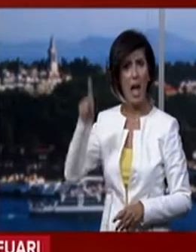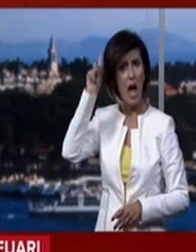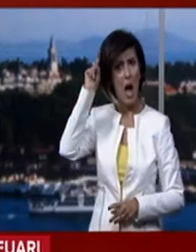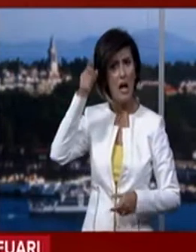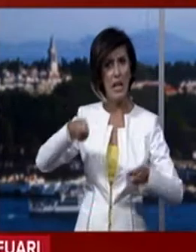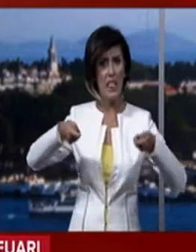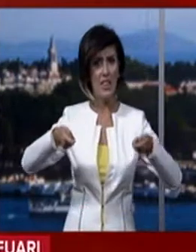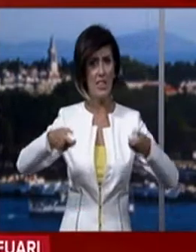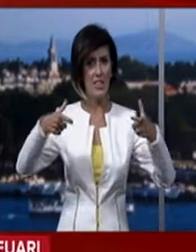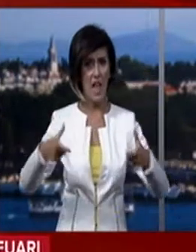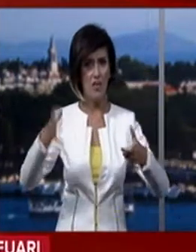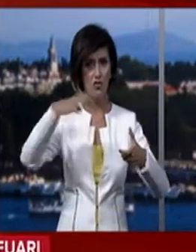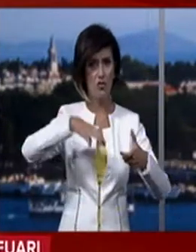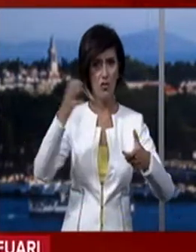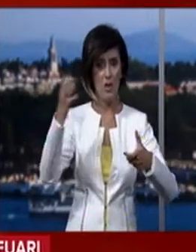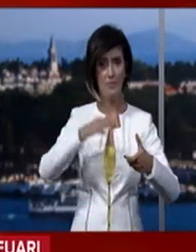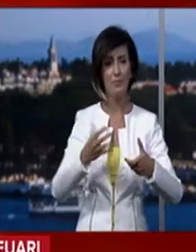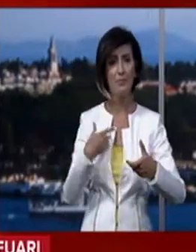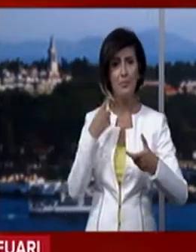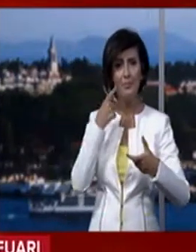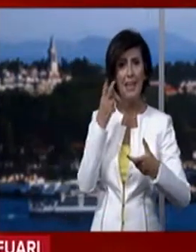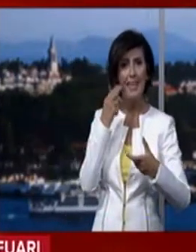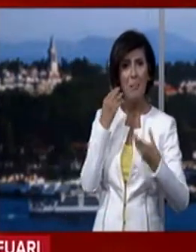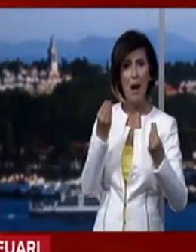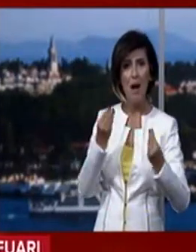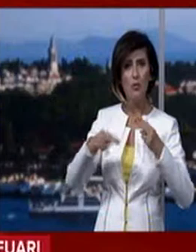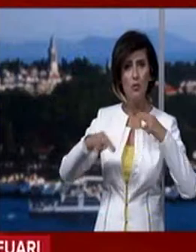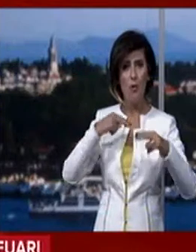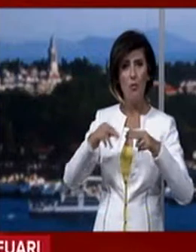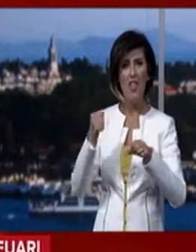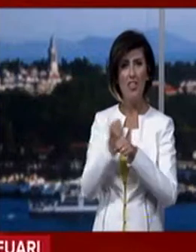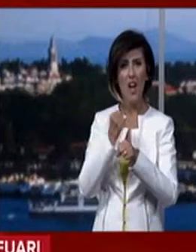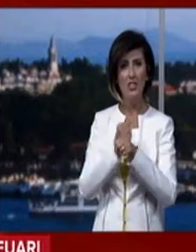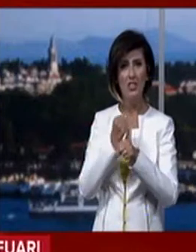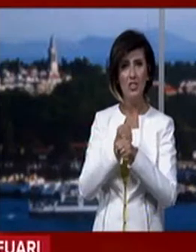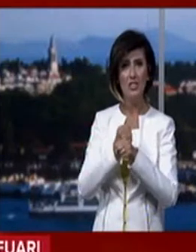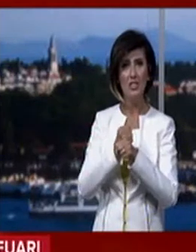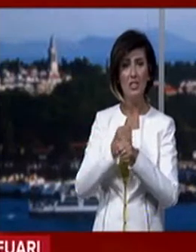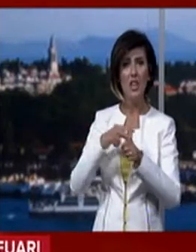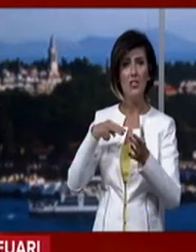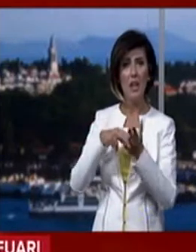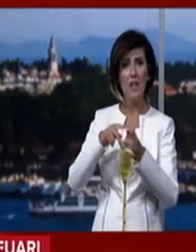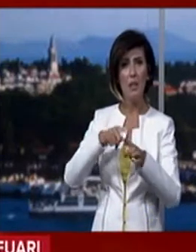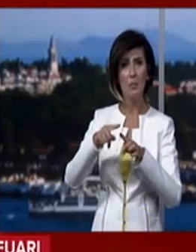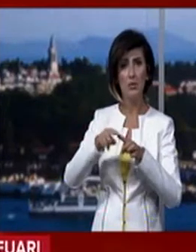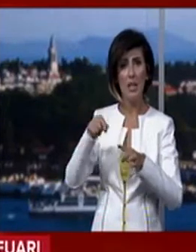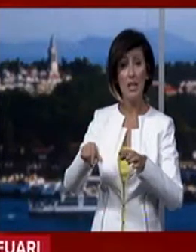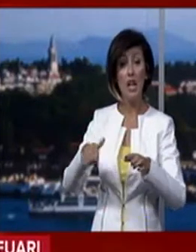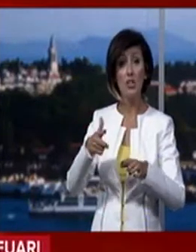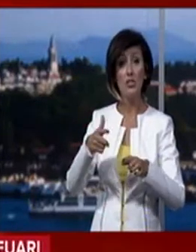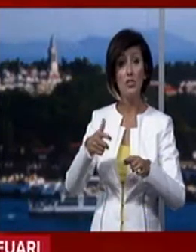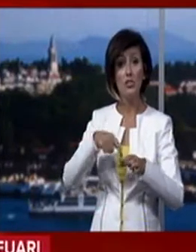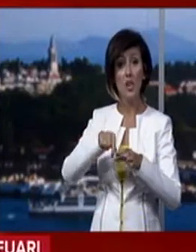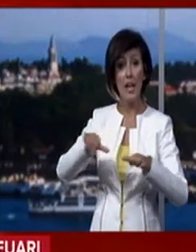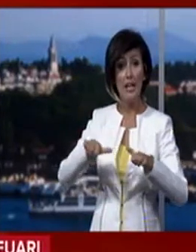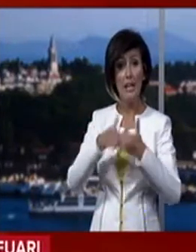Akıllı tencereler, zarafetiyle sofraları taçlandıran taşlı çatal bıçak takımları, çay kazalarına son veren çay